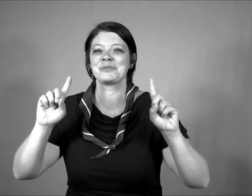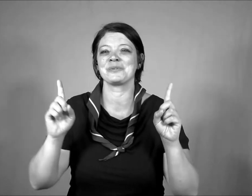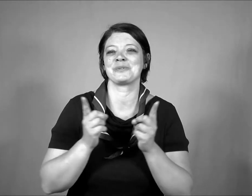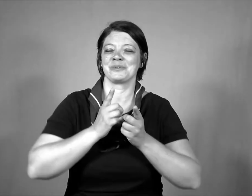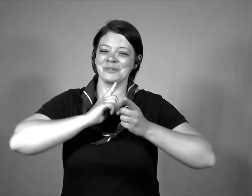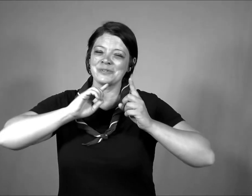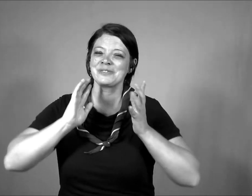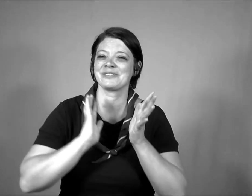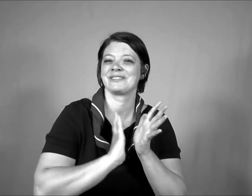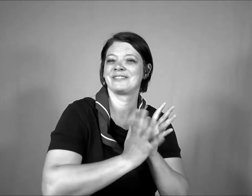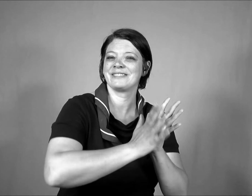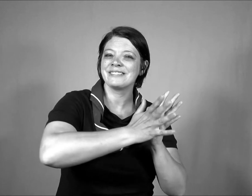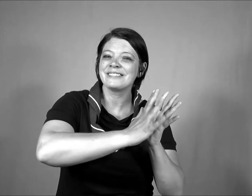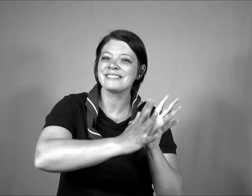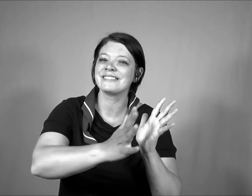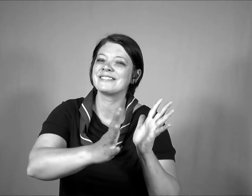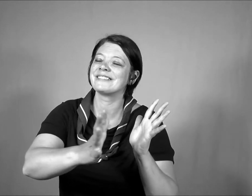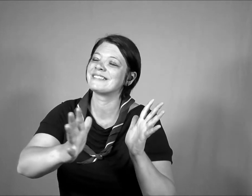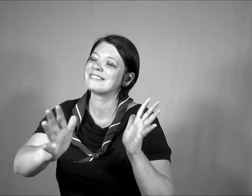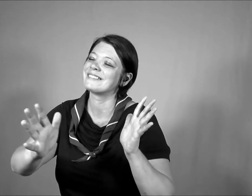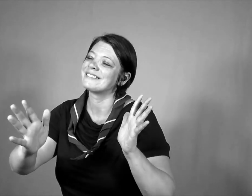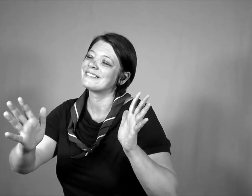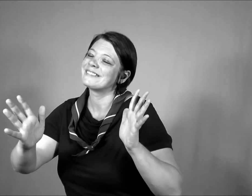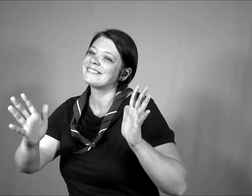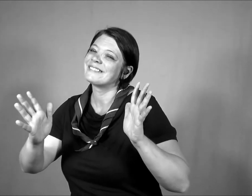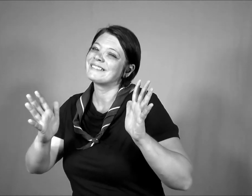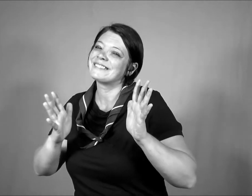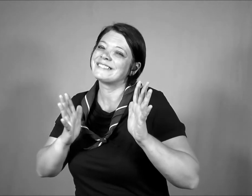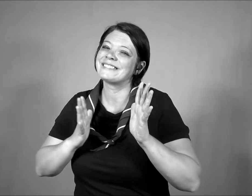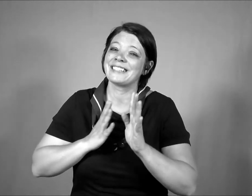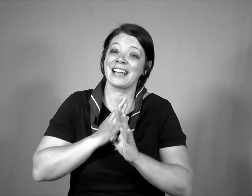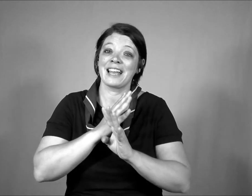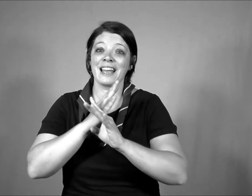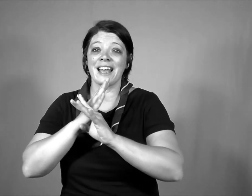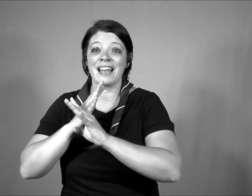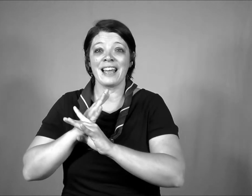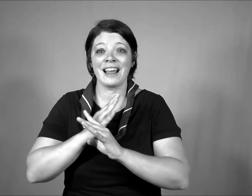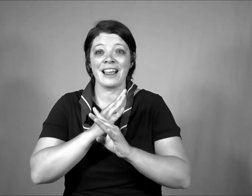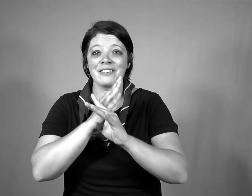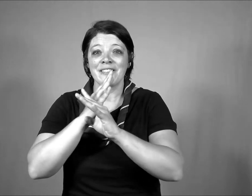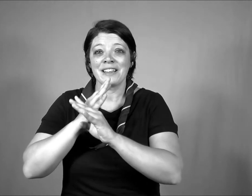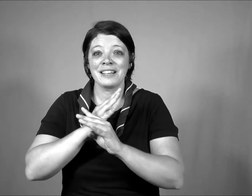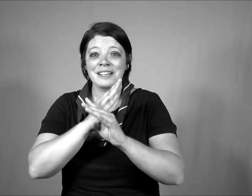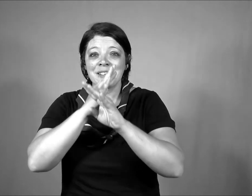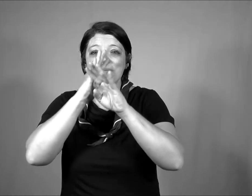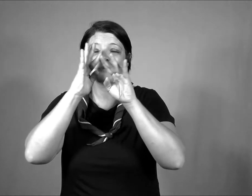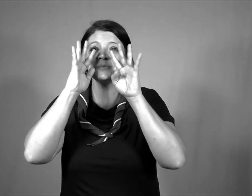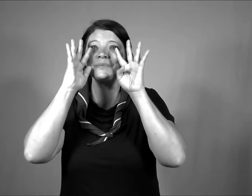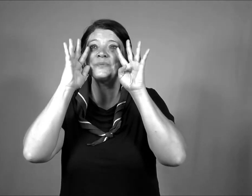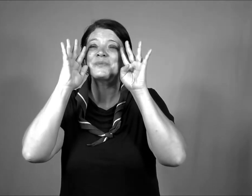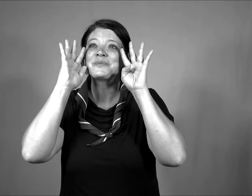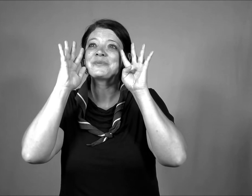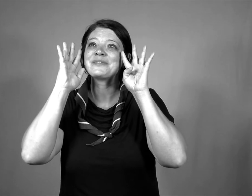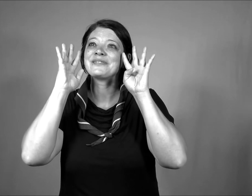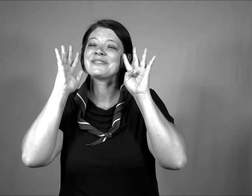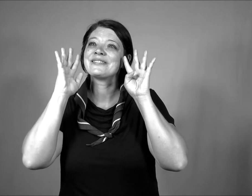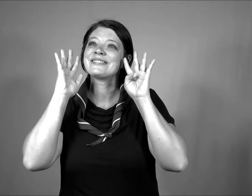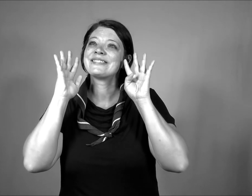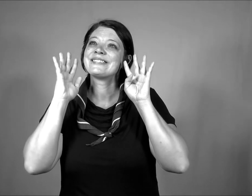Nous chantons la soirée venue et la flamme brille dans nos